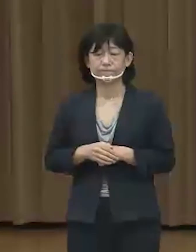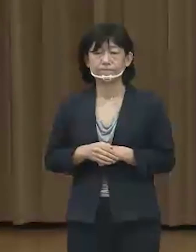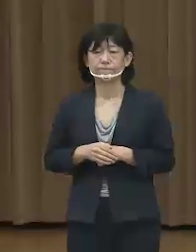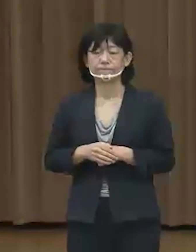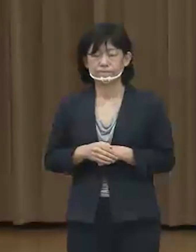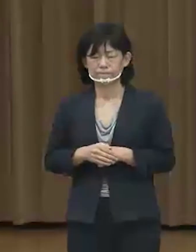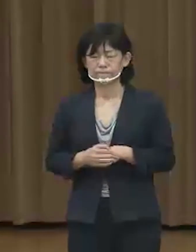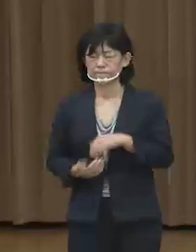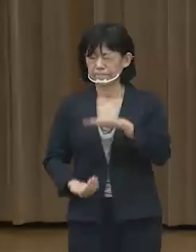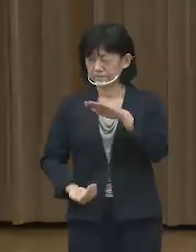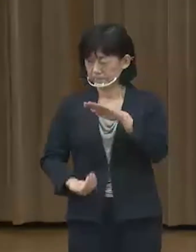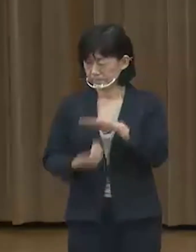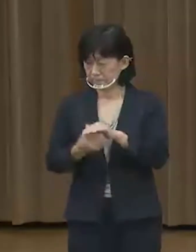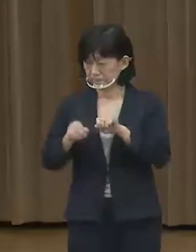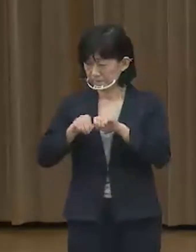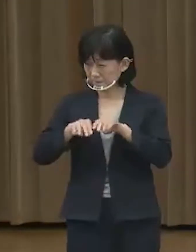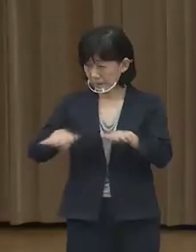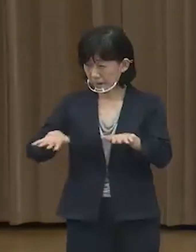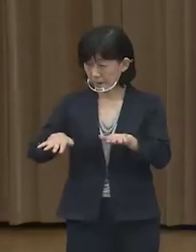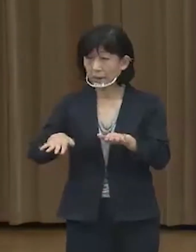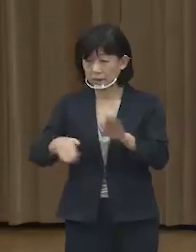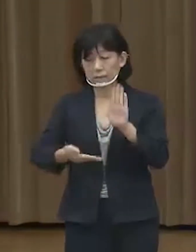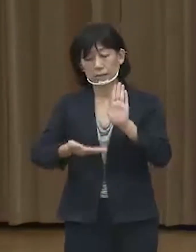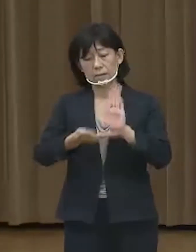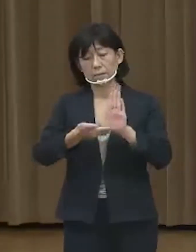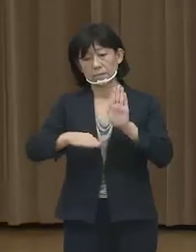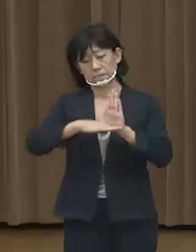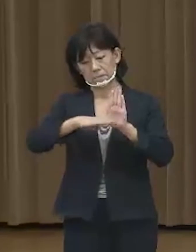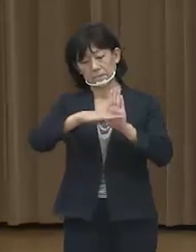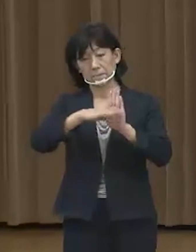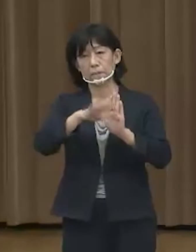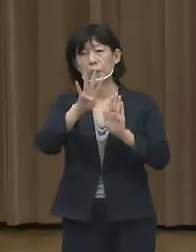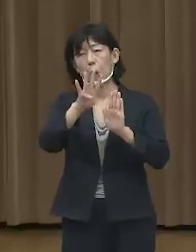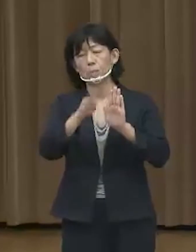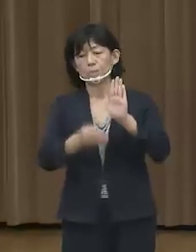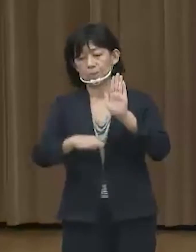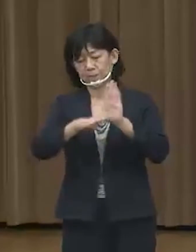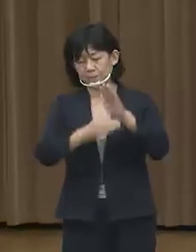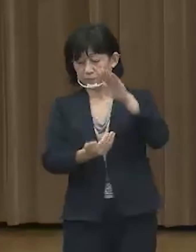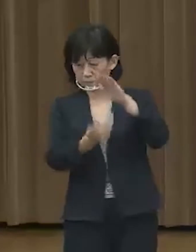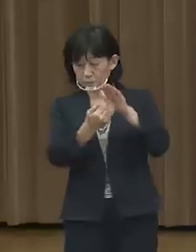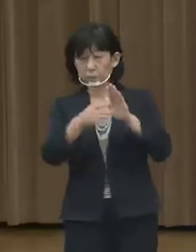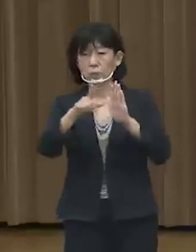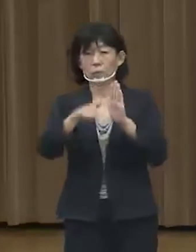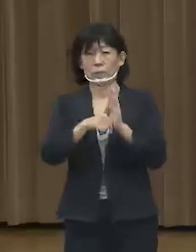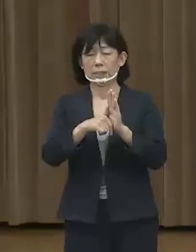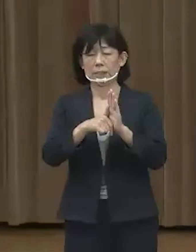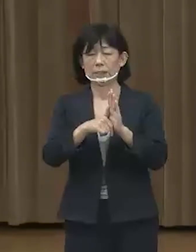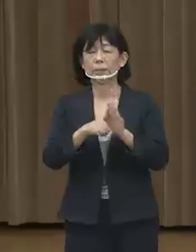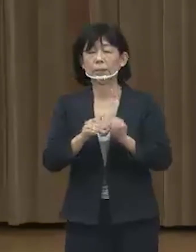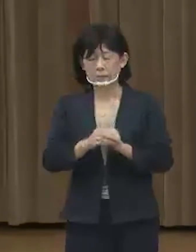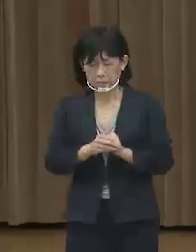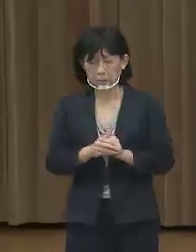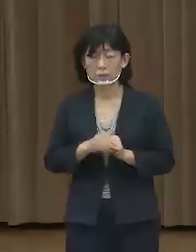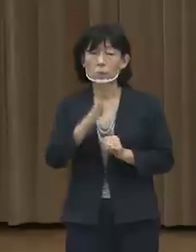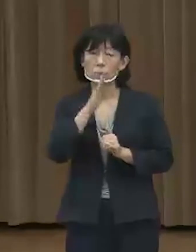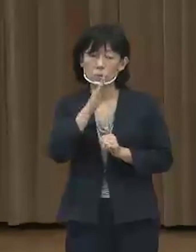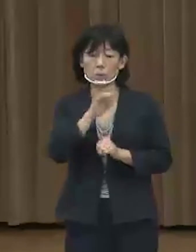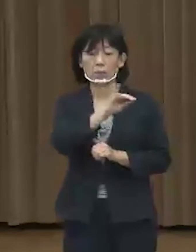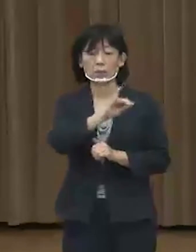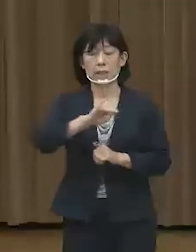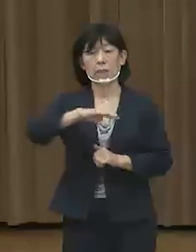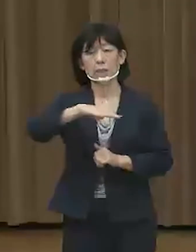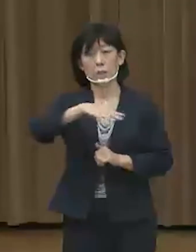るピーク時、いわゆるフェーズ4でありますけれども、その際の必要病床は先ほど申し上げたとおり